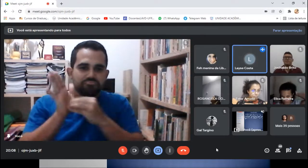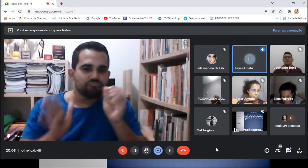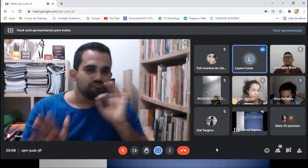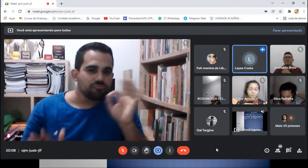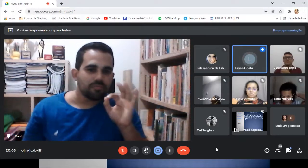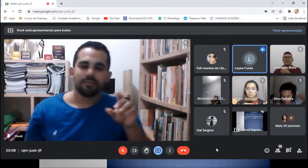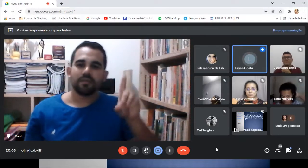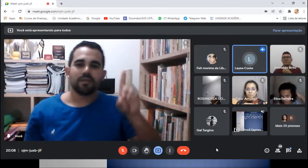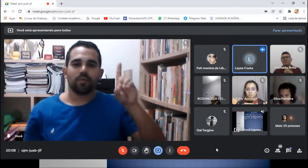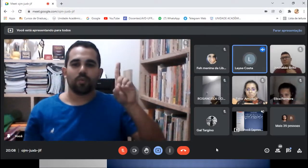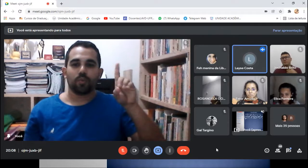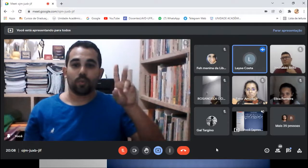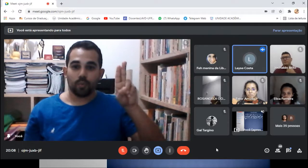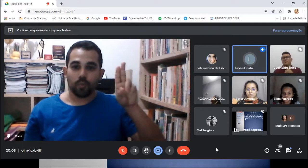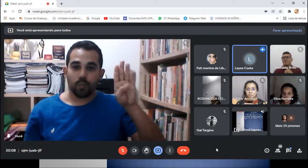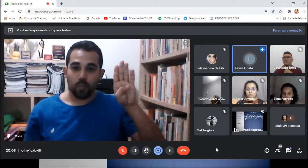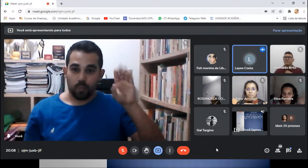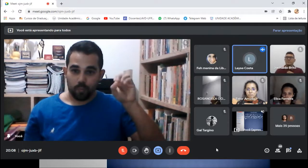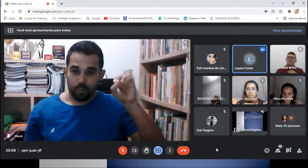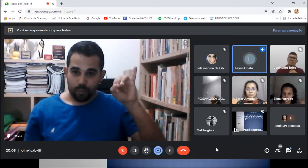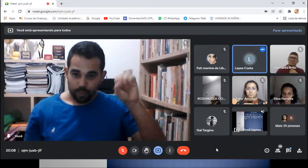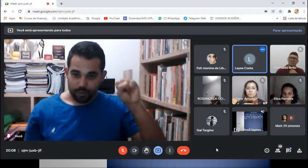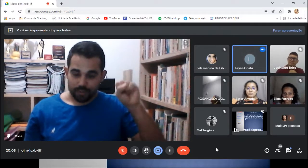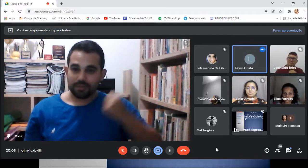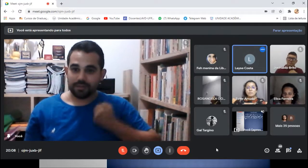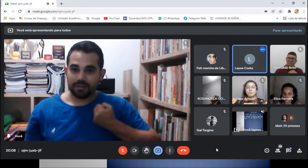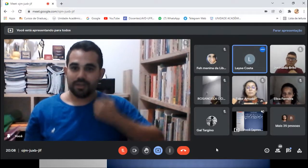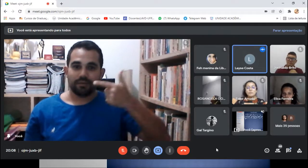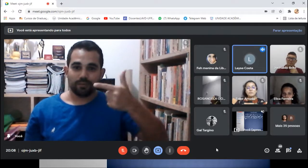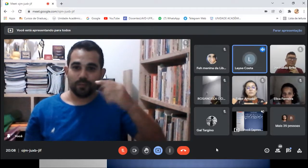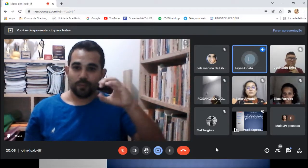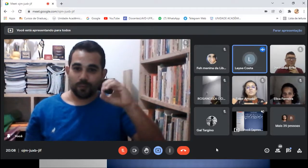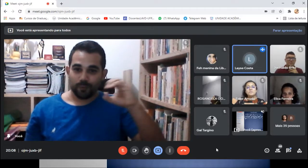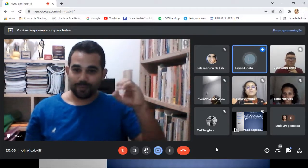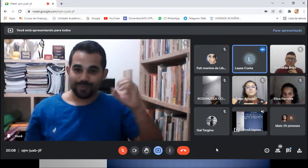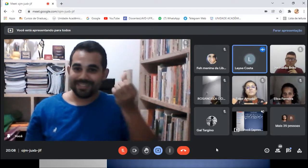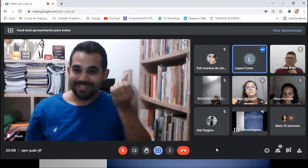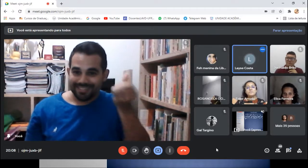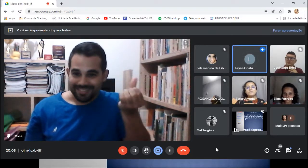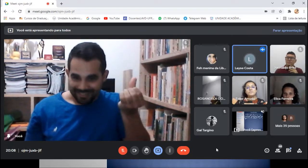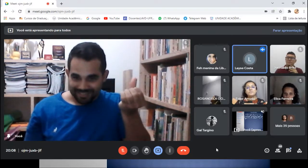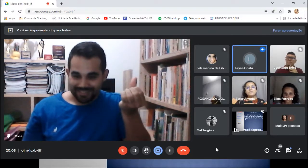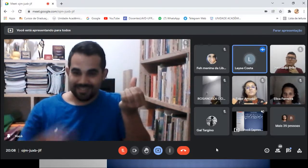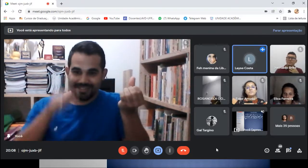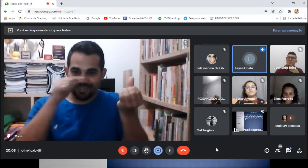Então, o autor, né, eu não coloquei, mas Debois, em